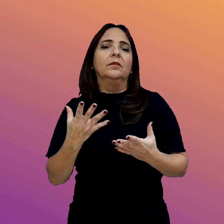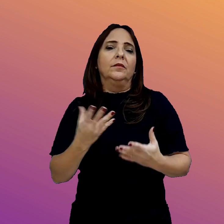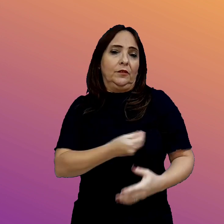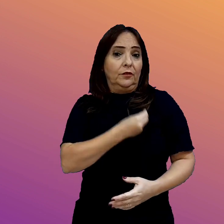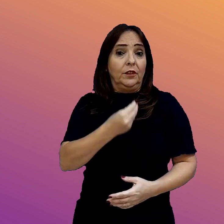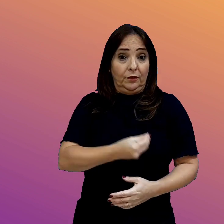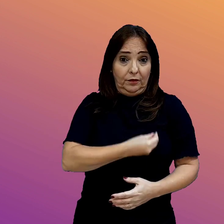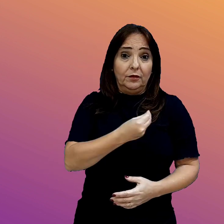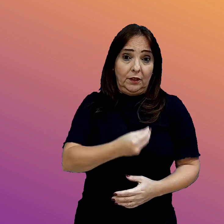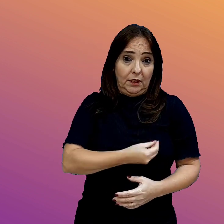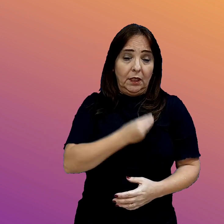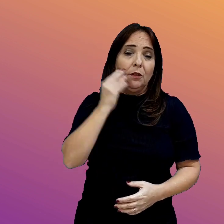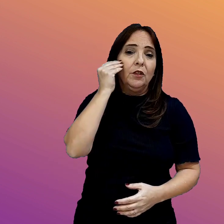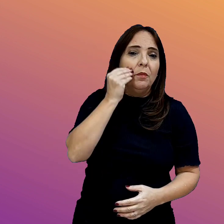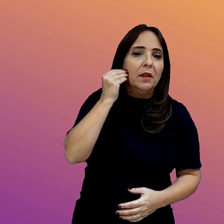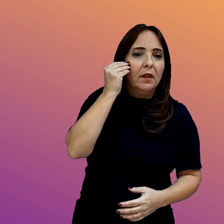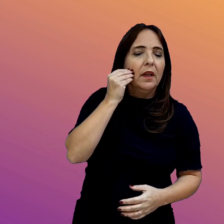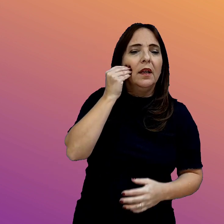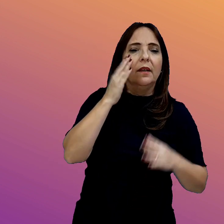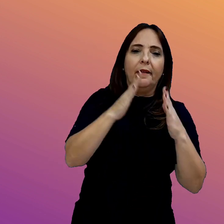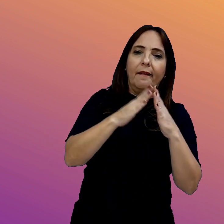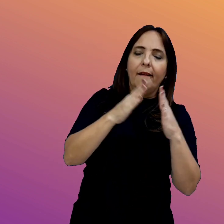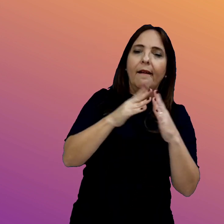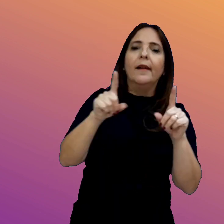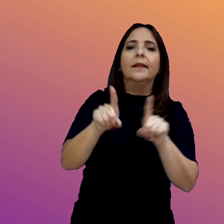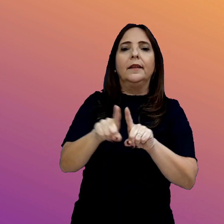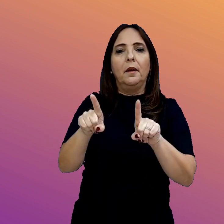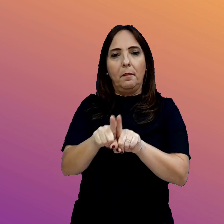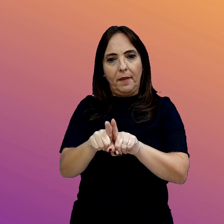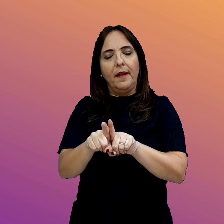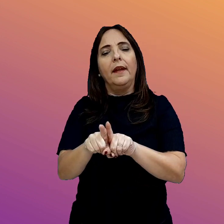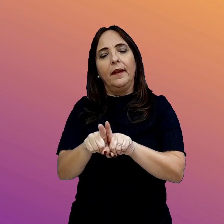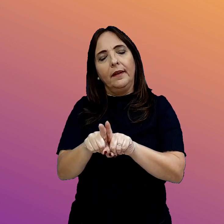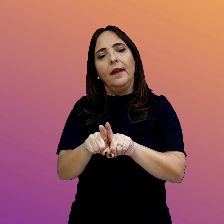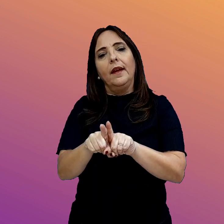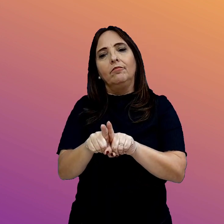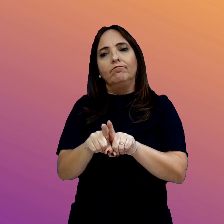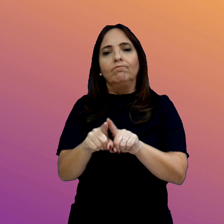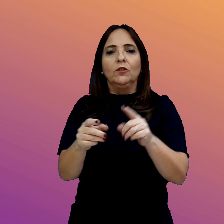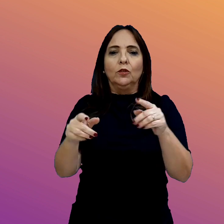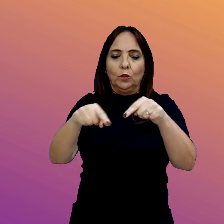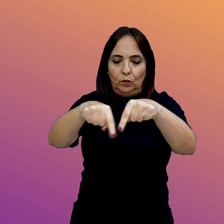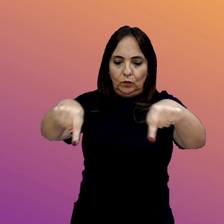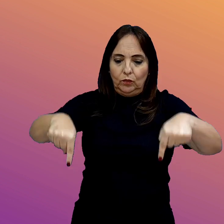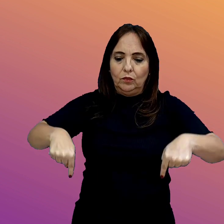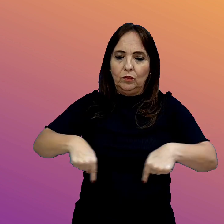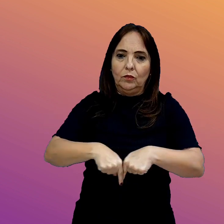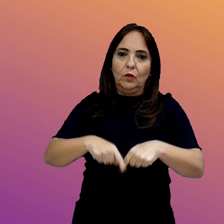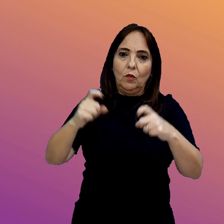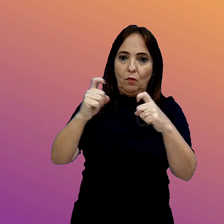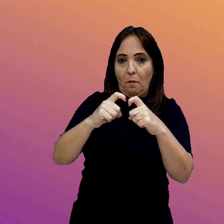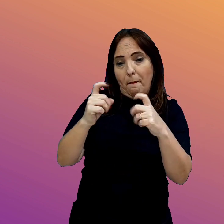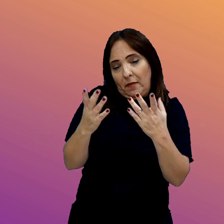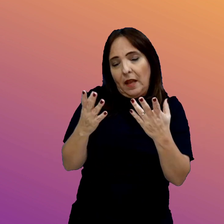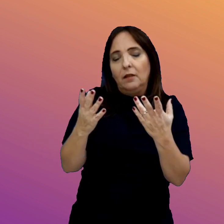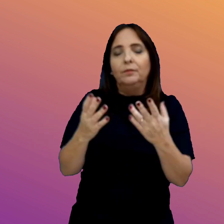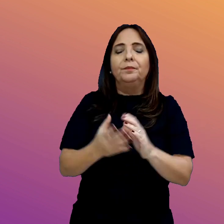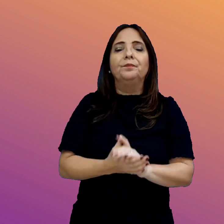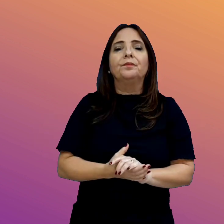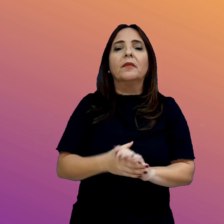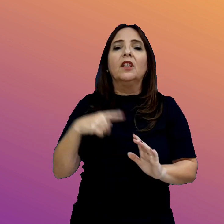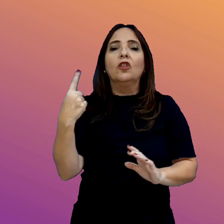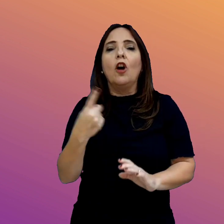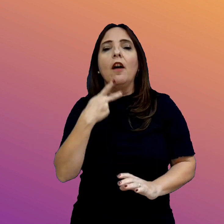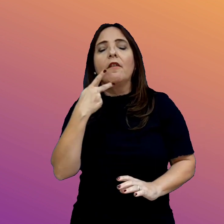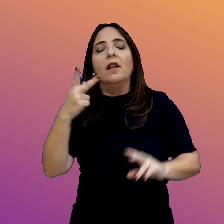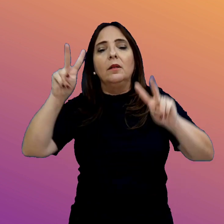consultório também, e em casa, que é o nosso principal laboratório. Então, a gente vive isso na prática, né? A gente fala de família com paixão.